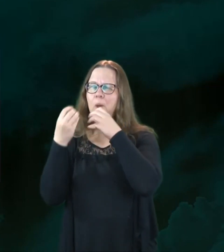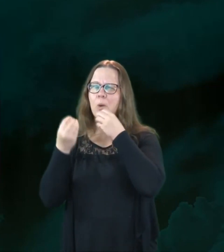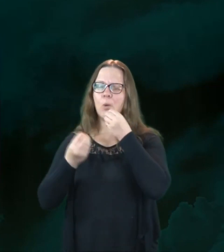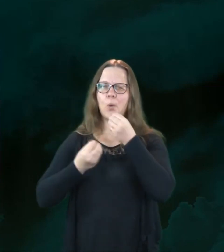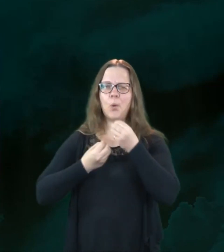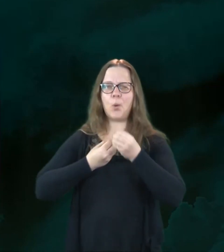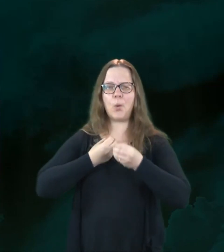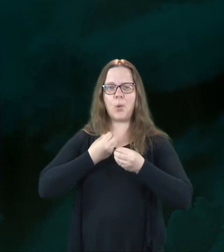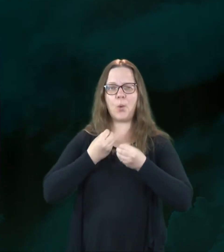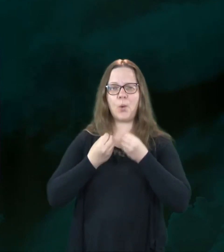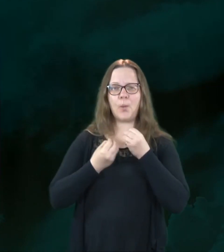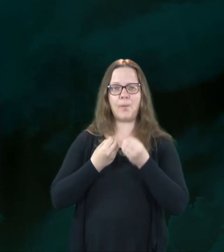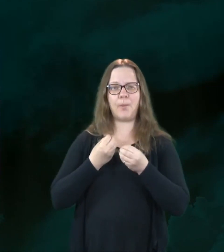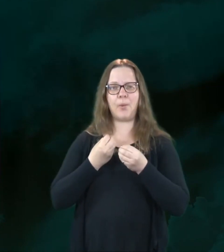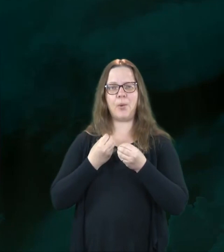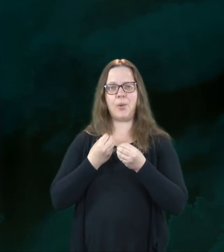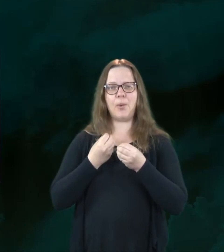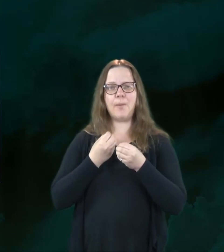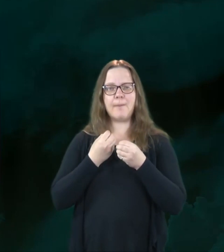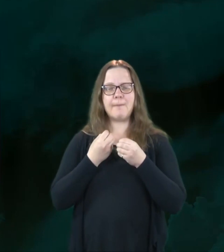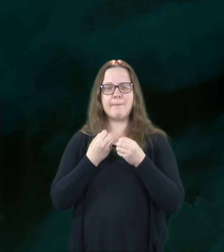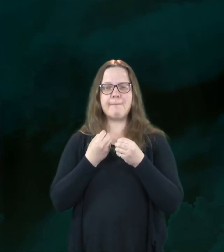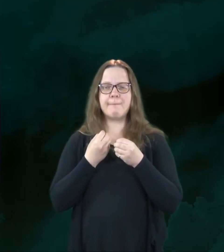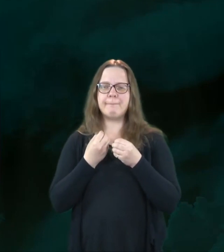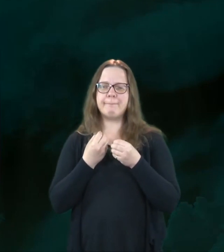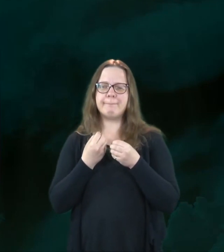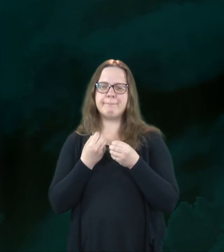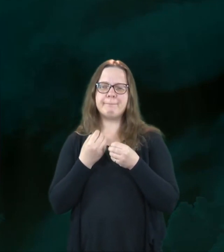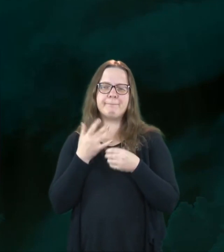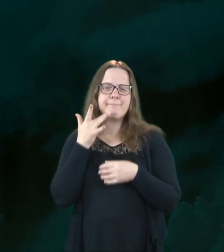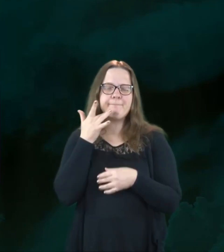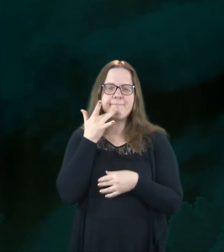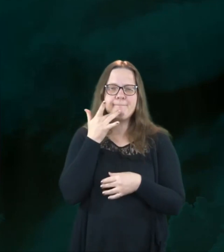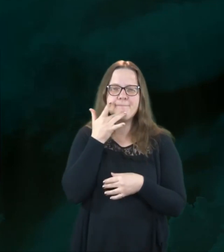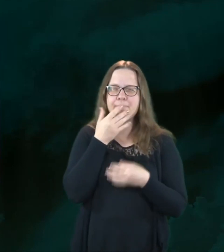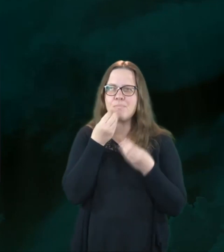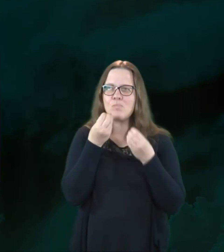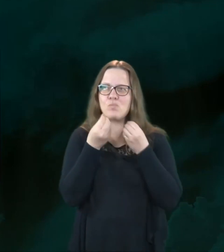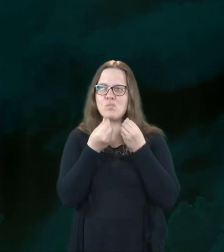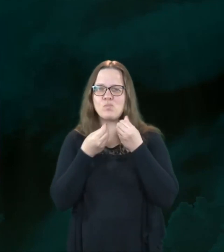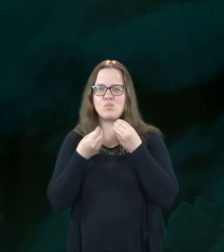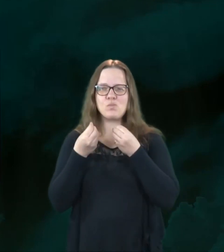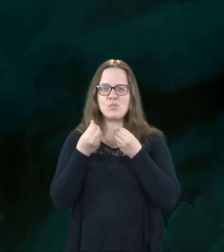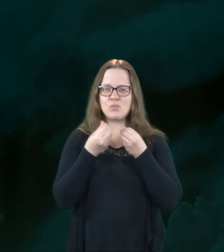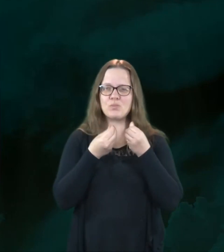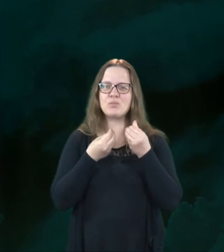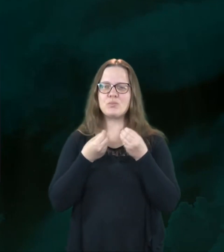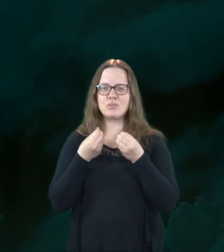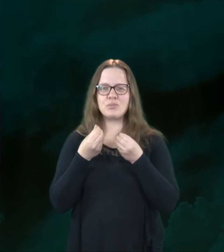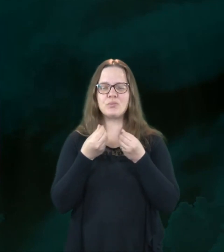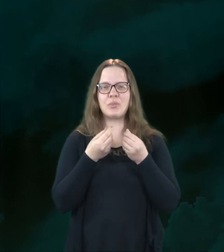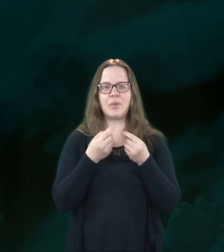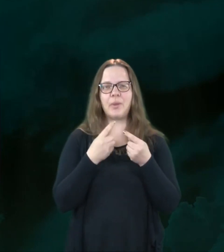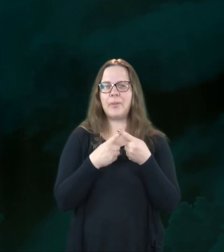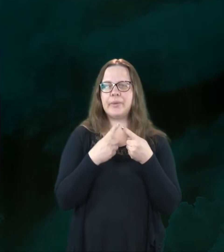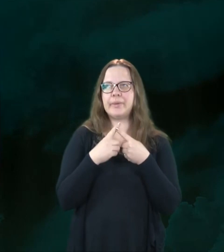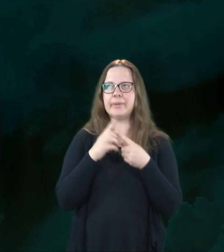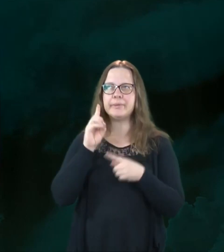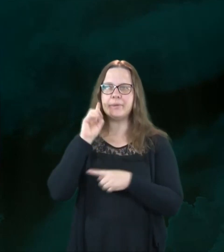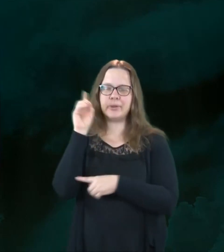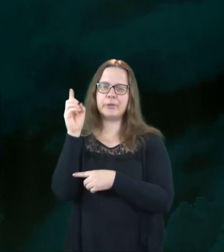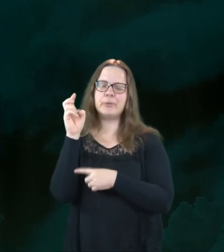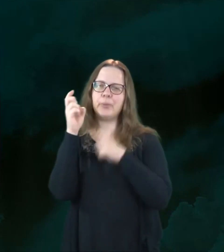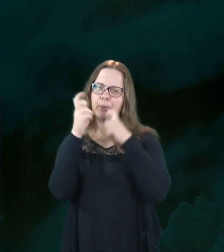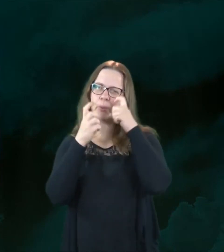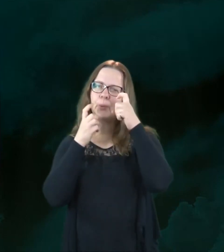E Deus também se preocupa com o nosso paladar, é boa para alimento. Deus se preocupa com a visão, com o paladar,